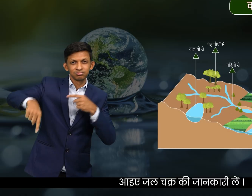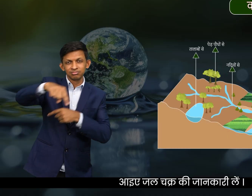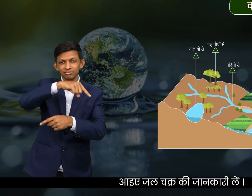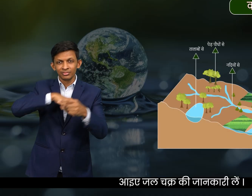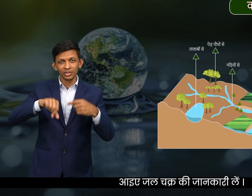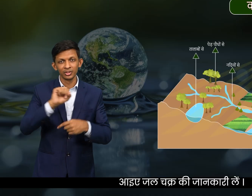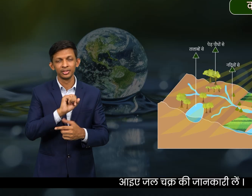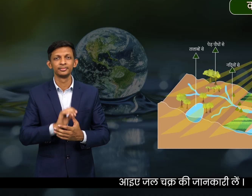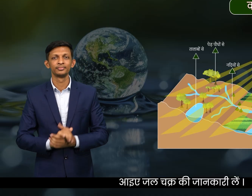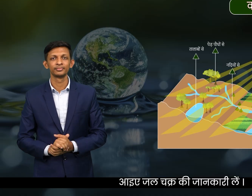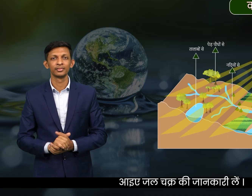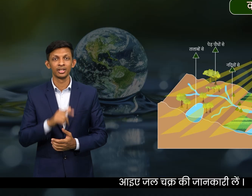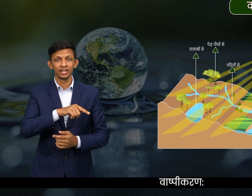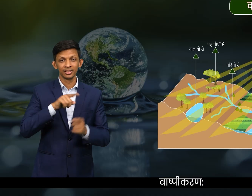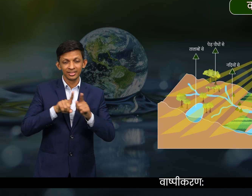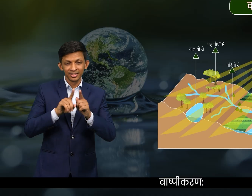लें।